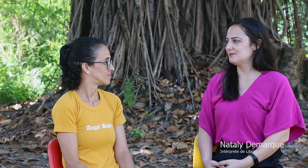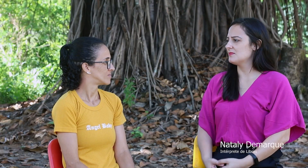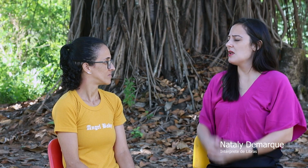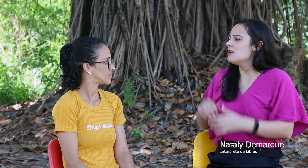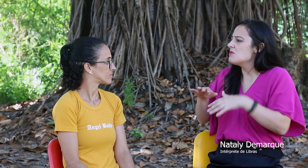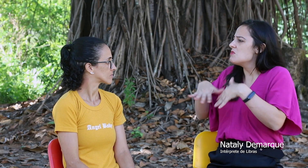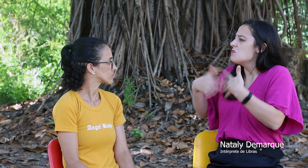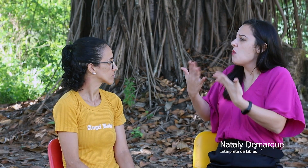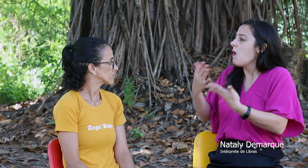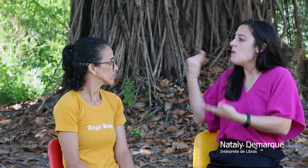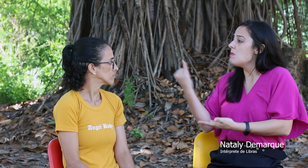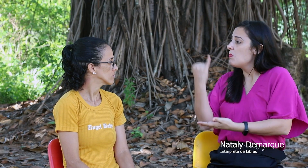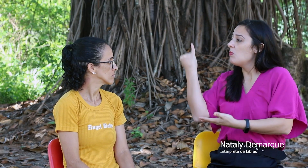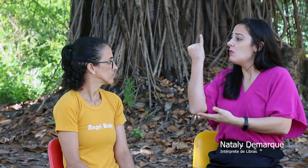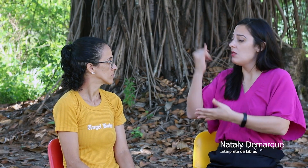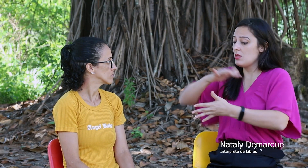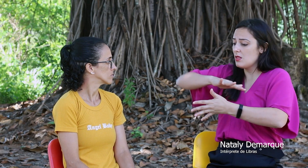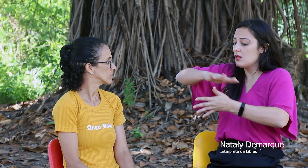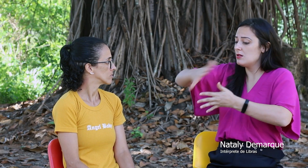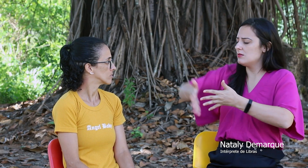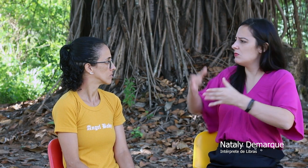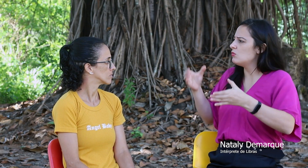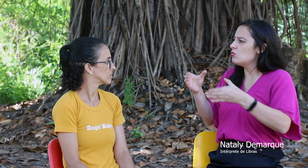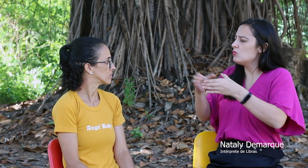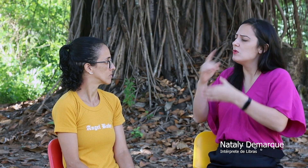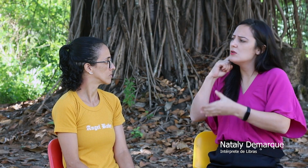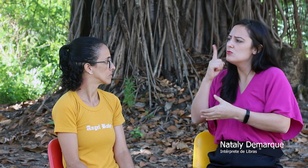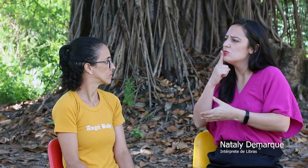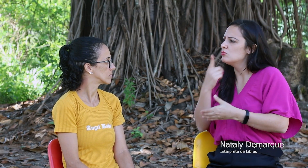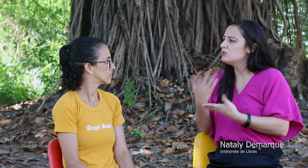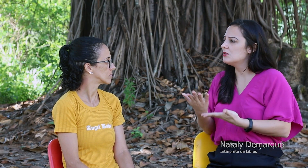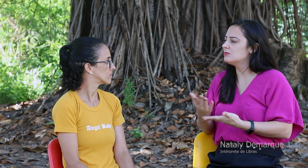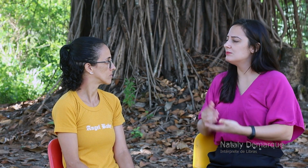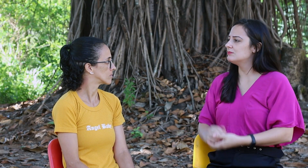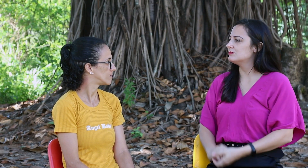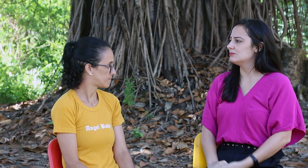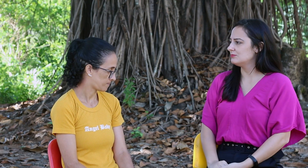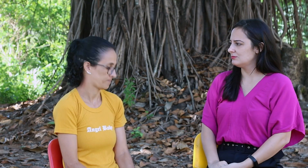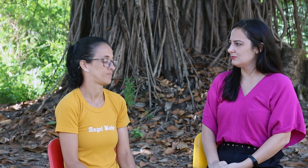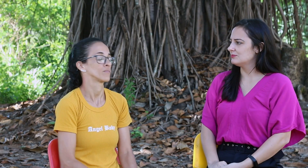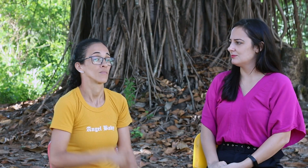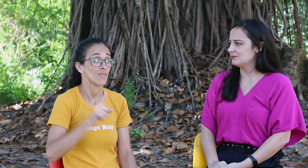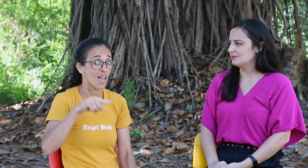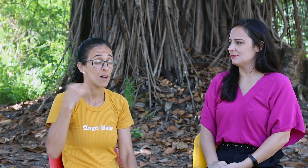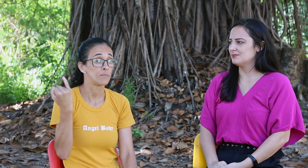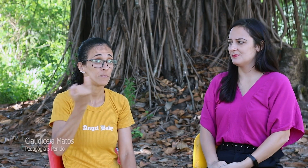Qual a importância da Libras para a comunidade surda?